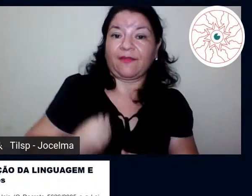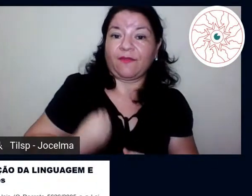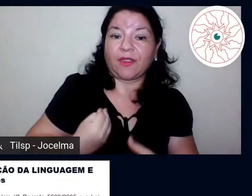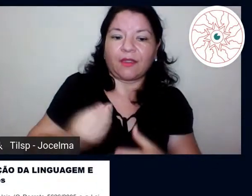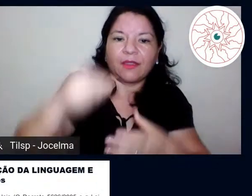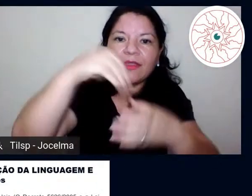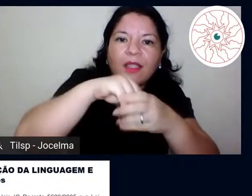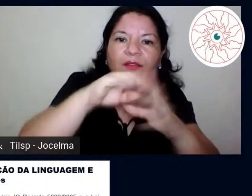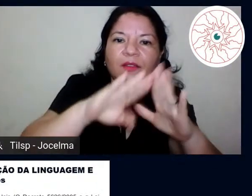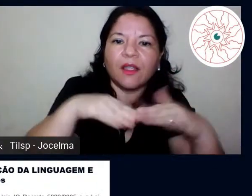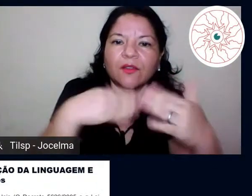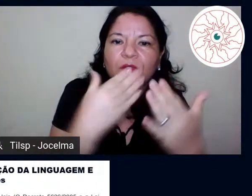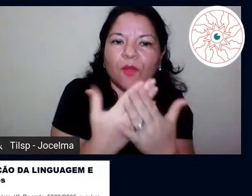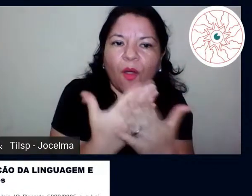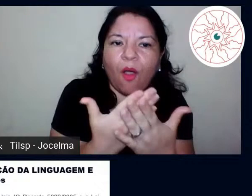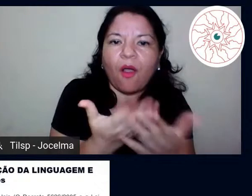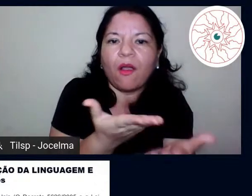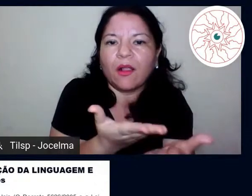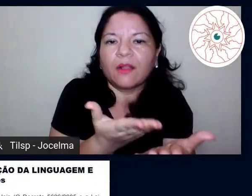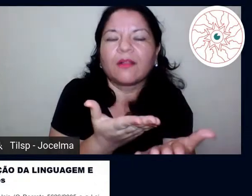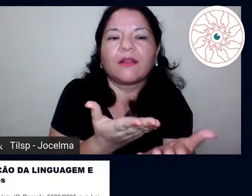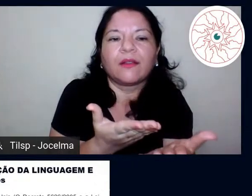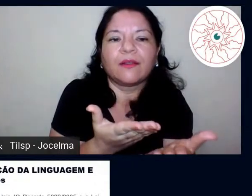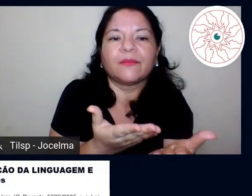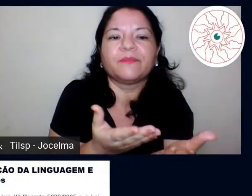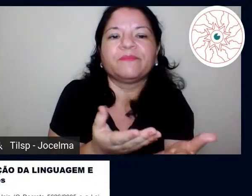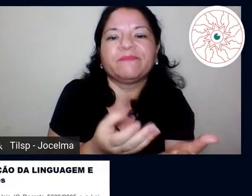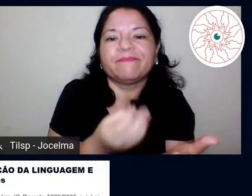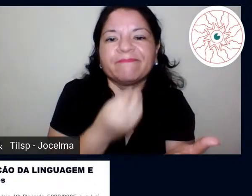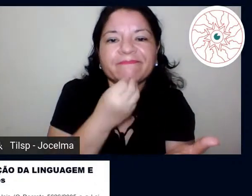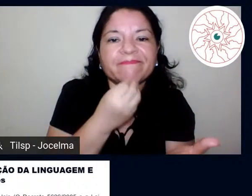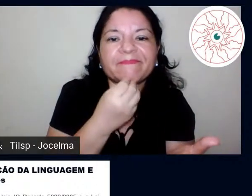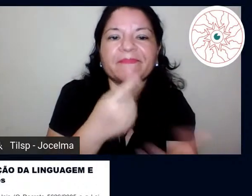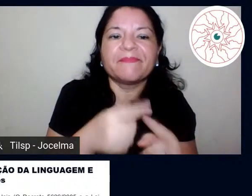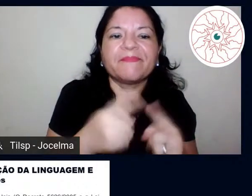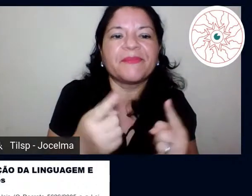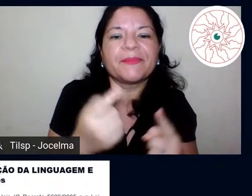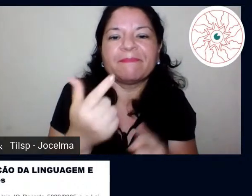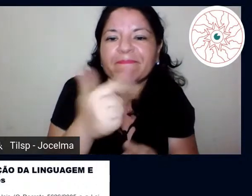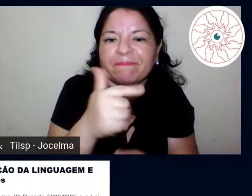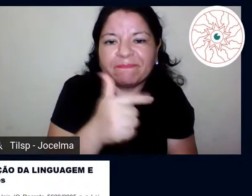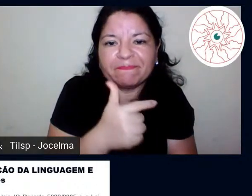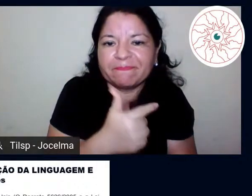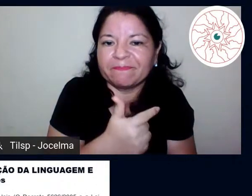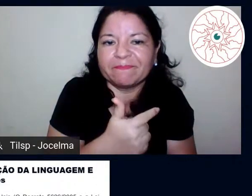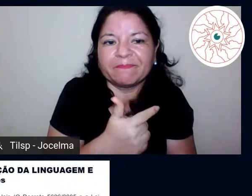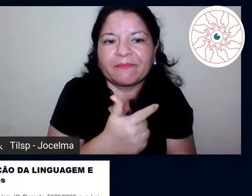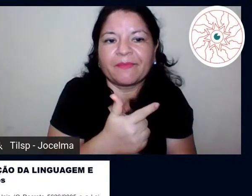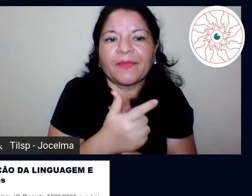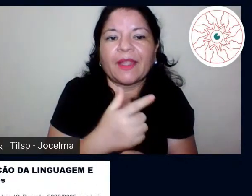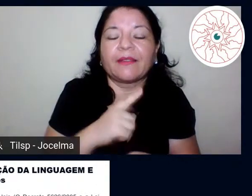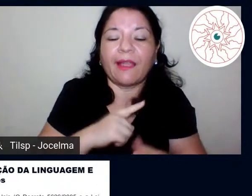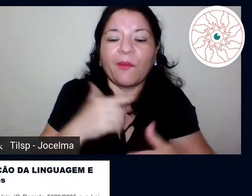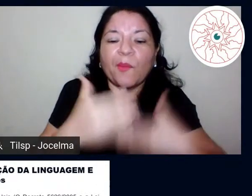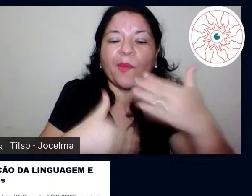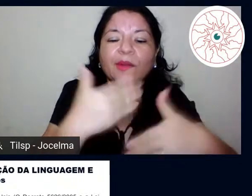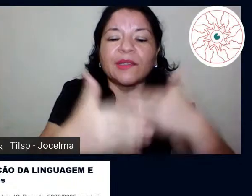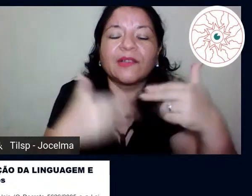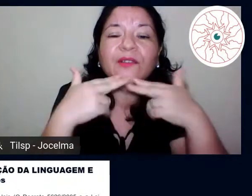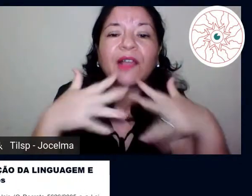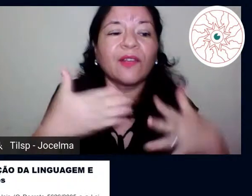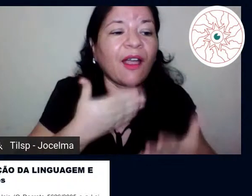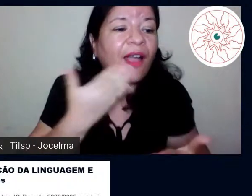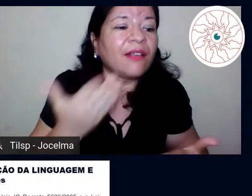surdos não são modalidades da mesma língua. Isso eh eh contraria um processo natural de aquisição. Vamos